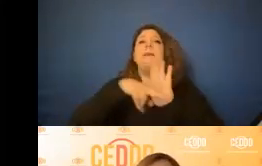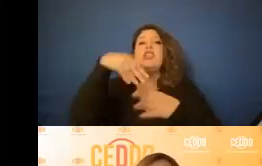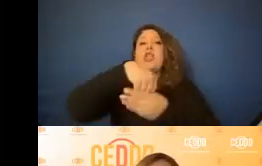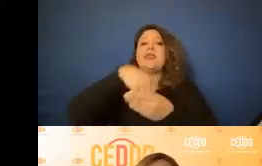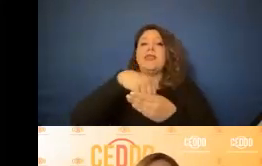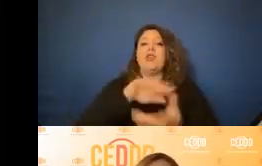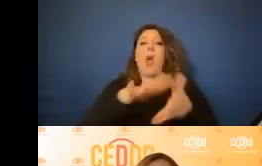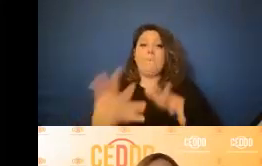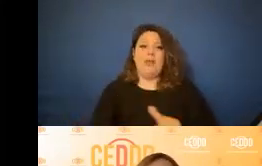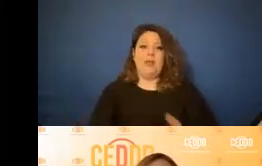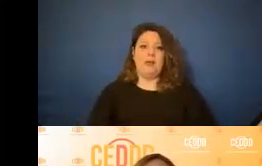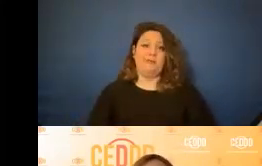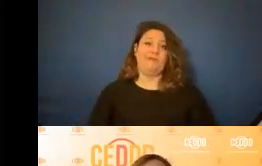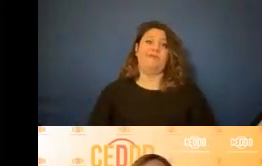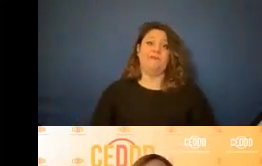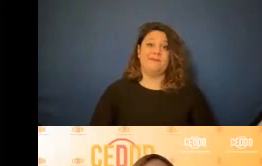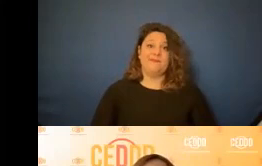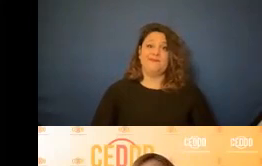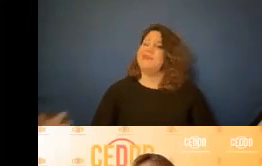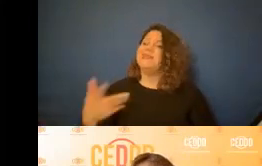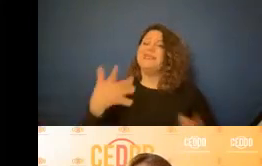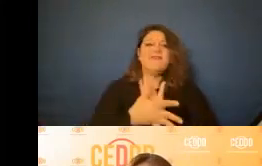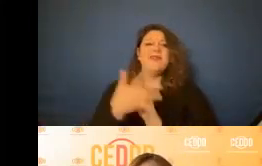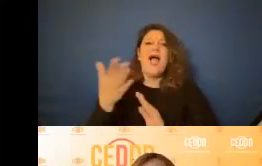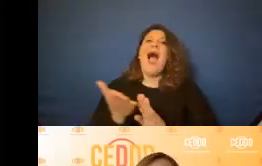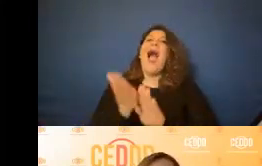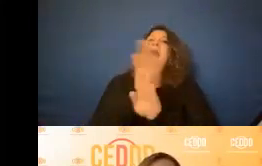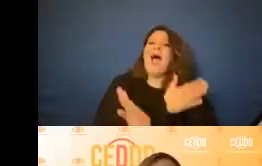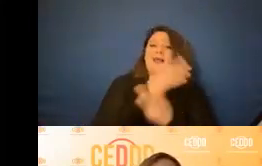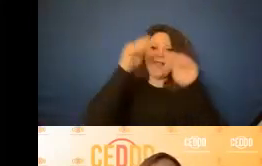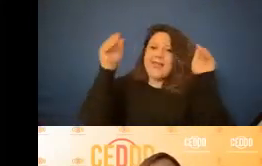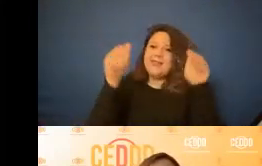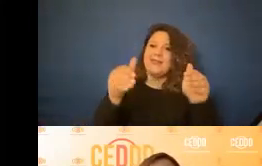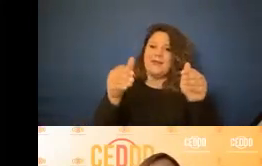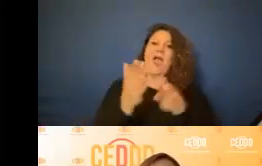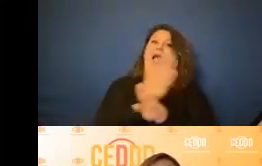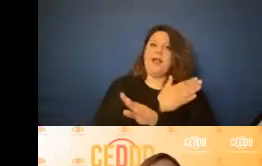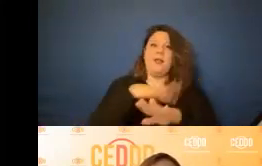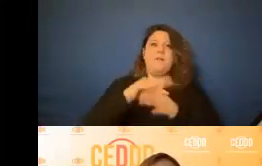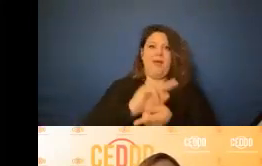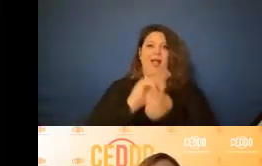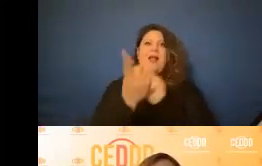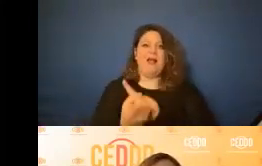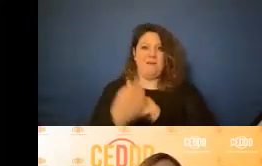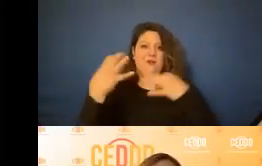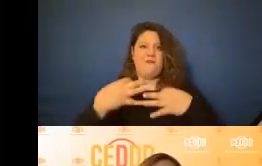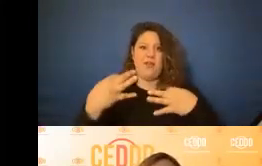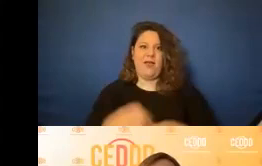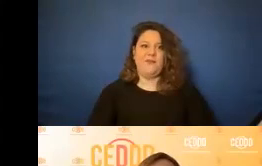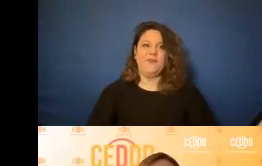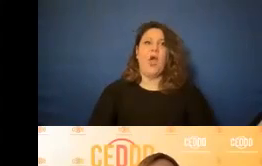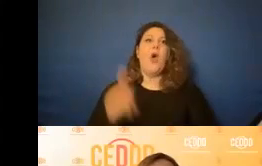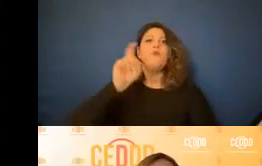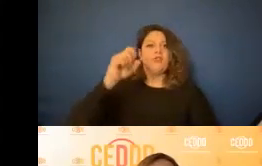todo demostrado? Por tanto, hay que intervenir mucho antes, para que esto cambie. Hay que empoderar al profesorado, darle